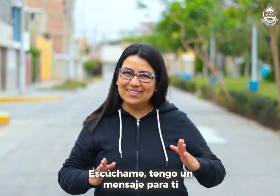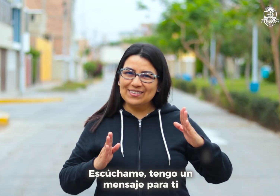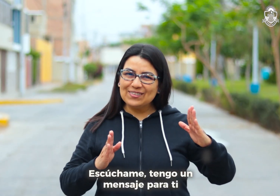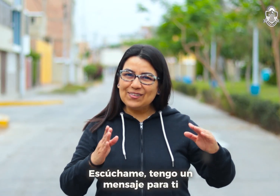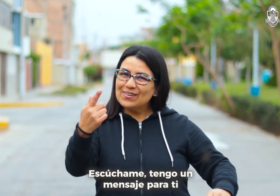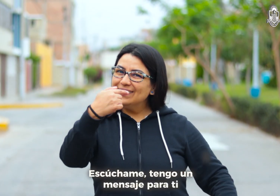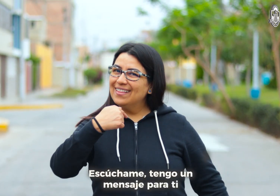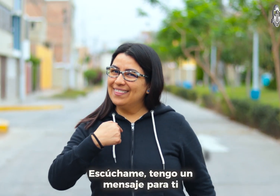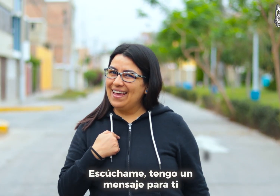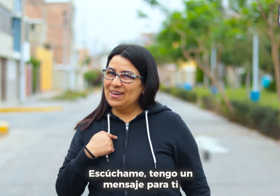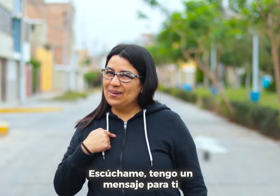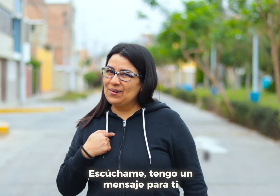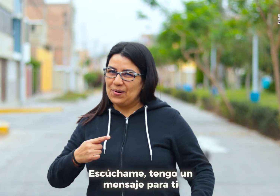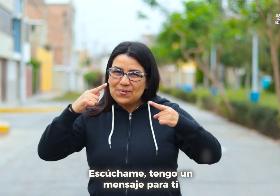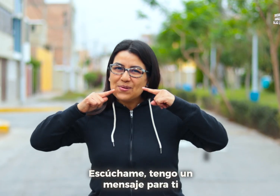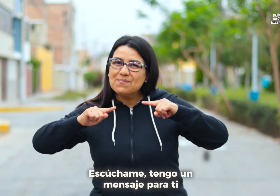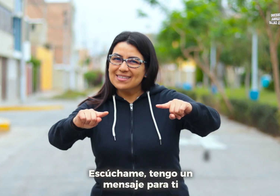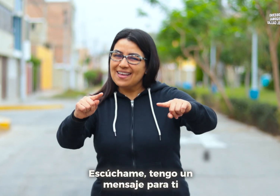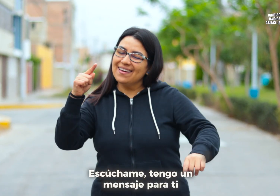Escúchame, tengo un mensaje para ti.